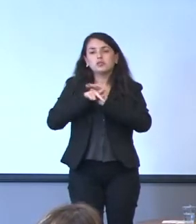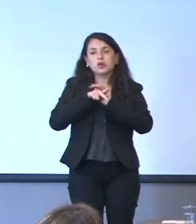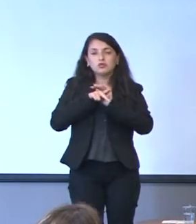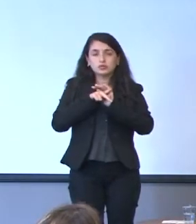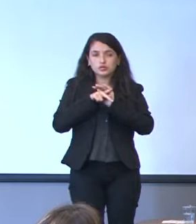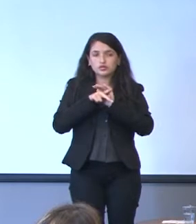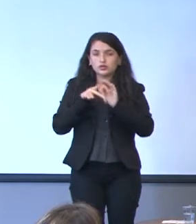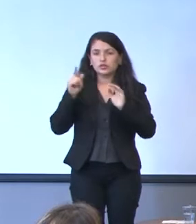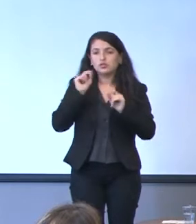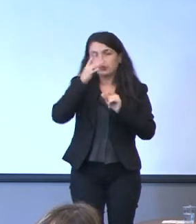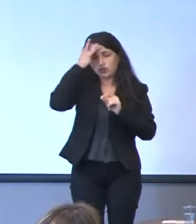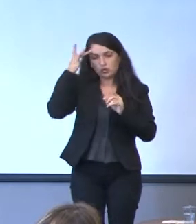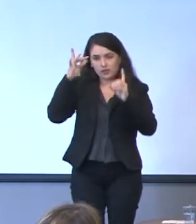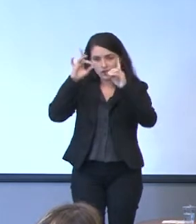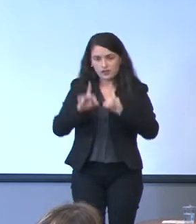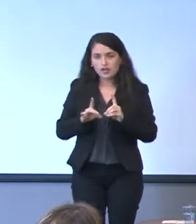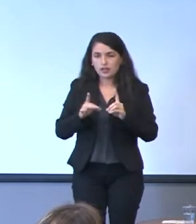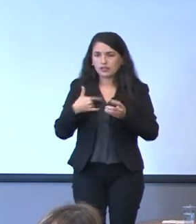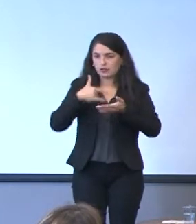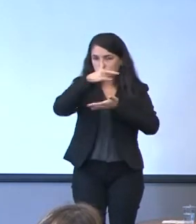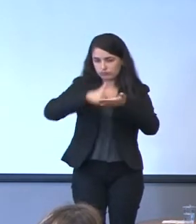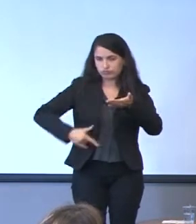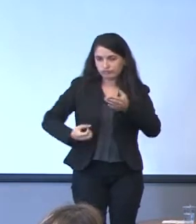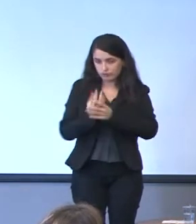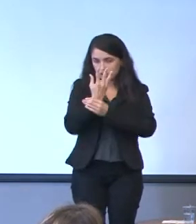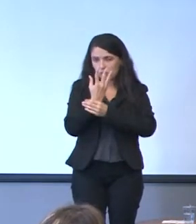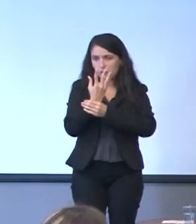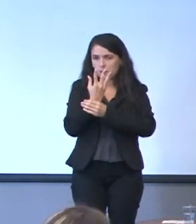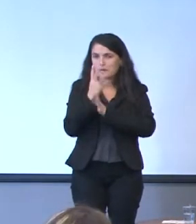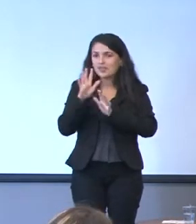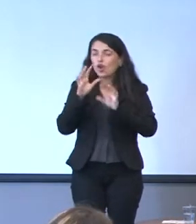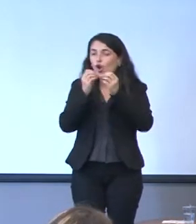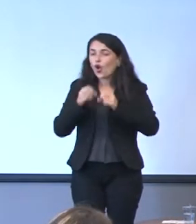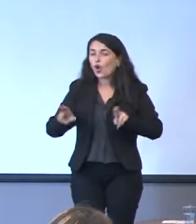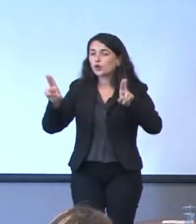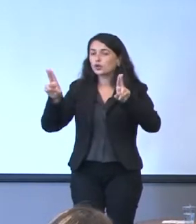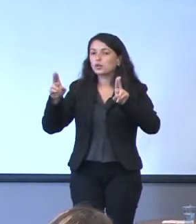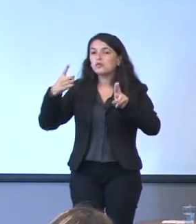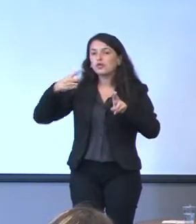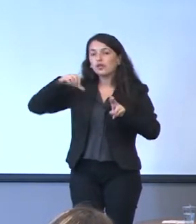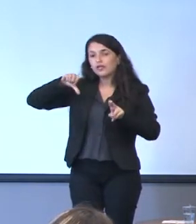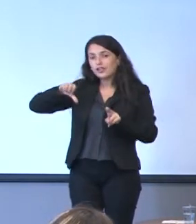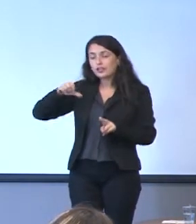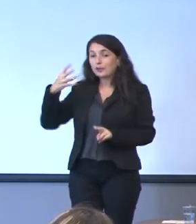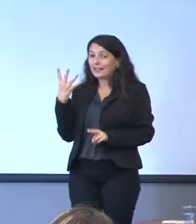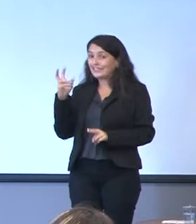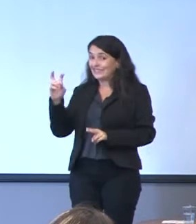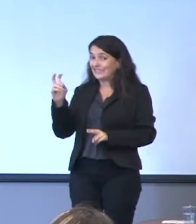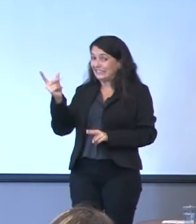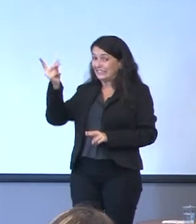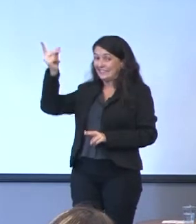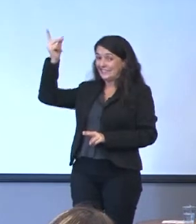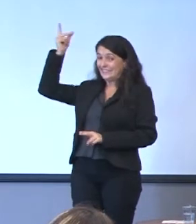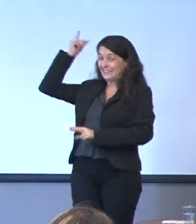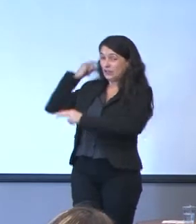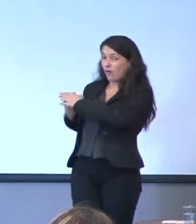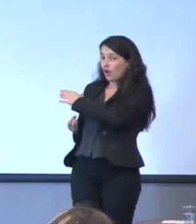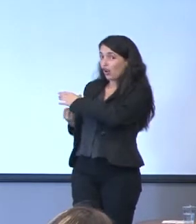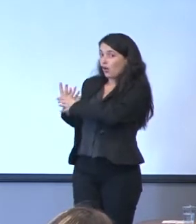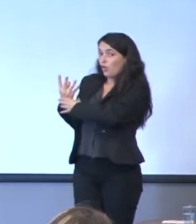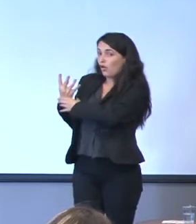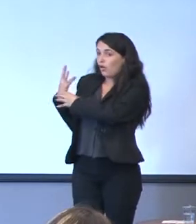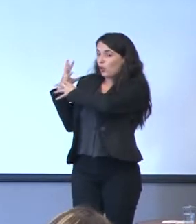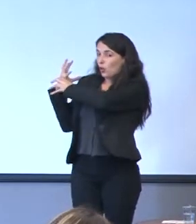fundada em 1945. Quer dizer que levou mais de 60 anos para essa